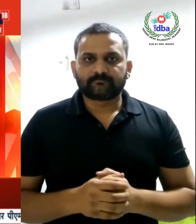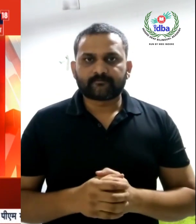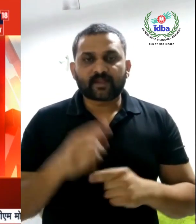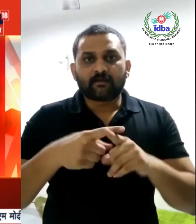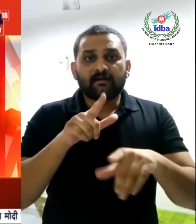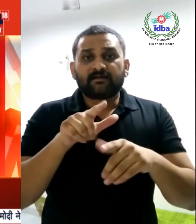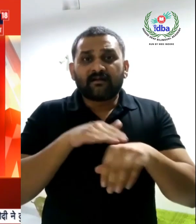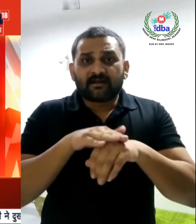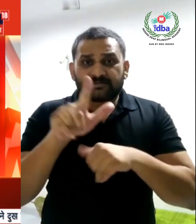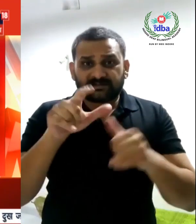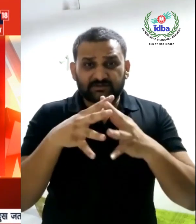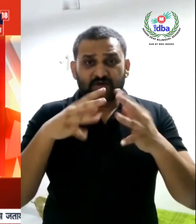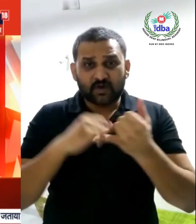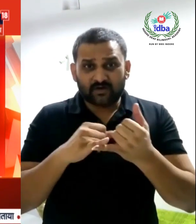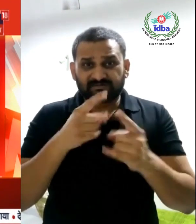लेबर लॉज में